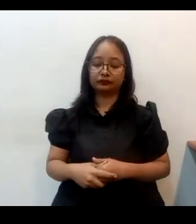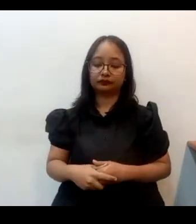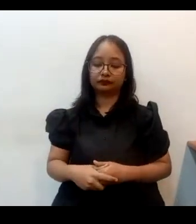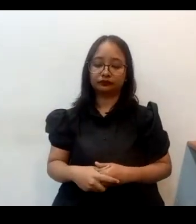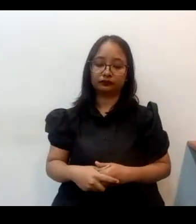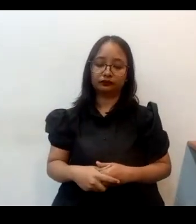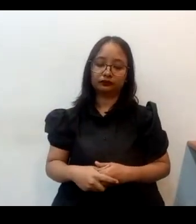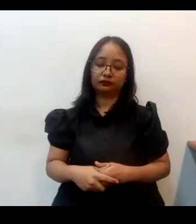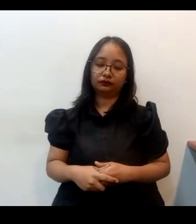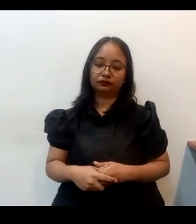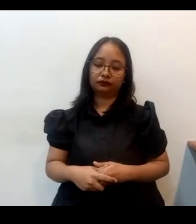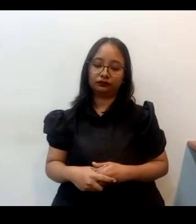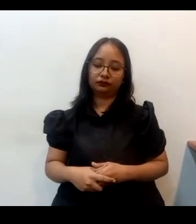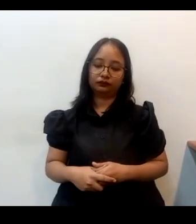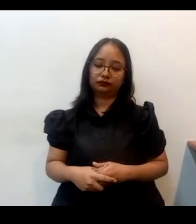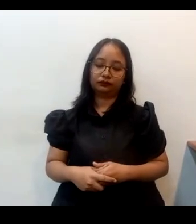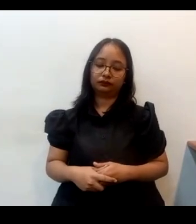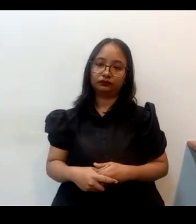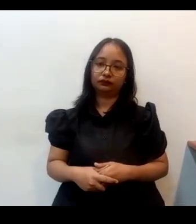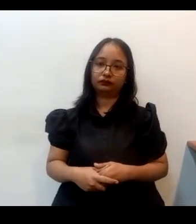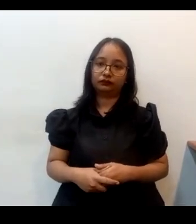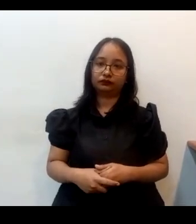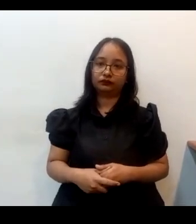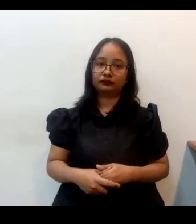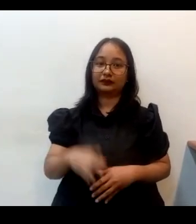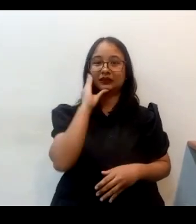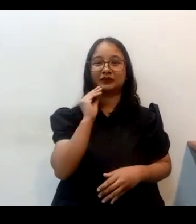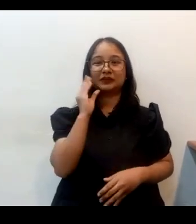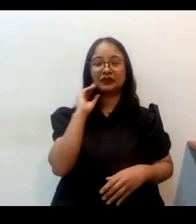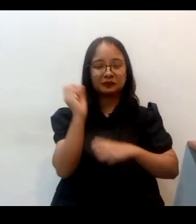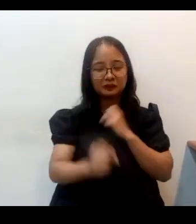Jesus sa kanya, siya po ay inusig. And verse 35,